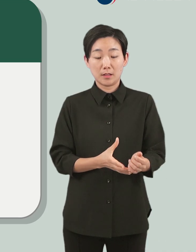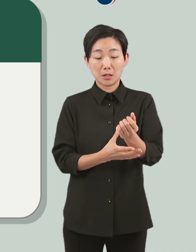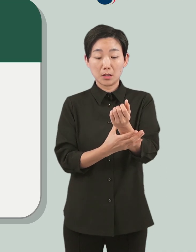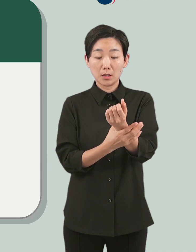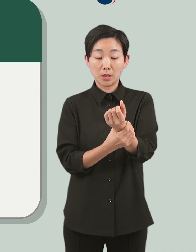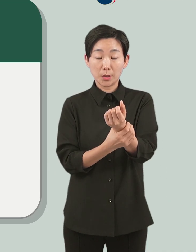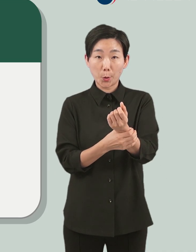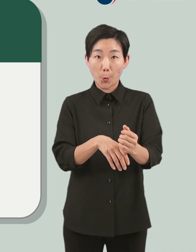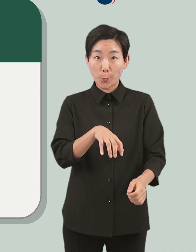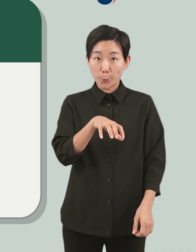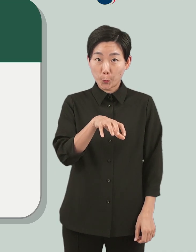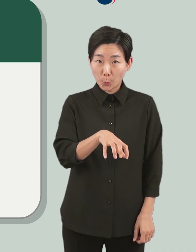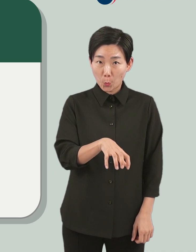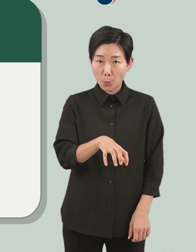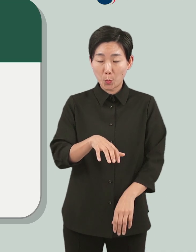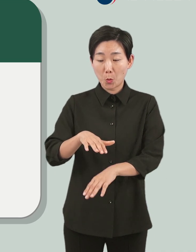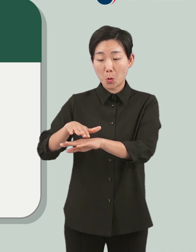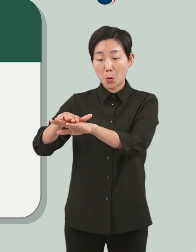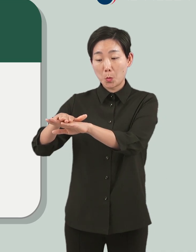사용합니다.